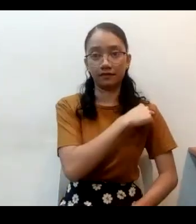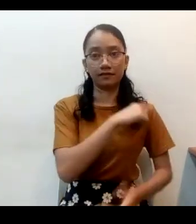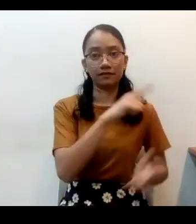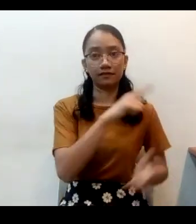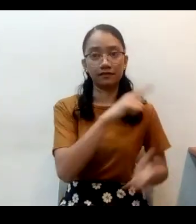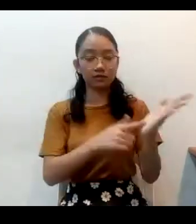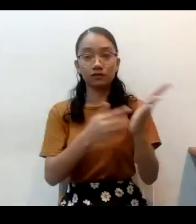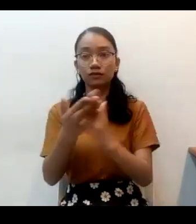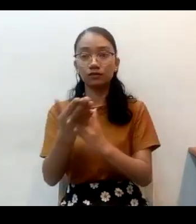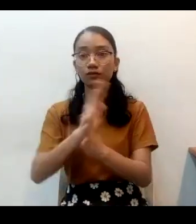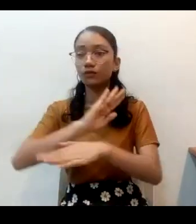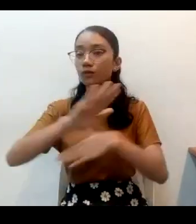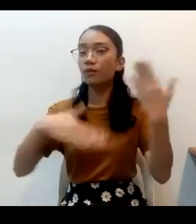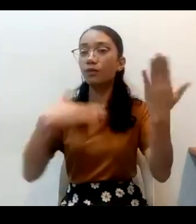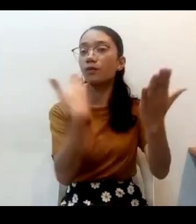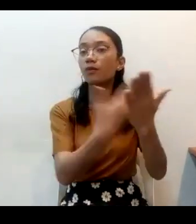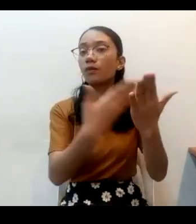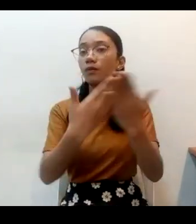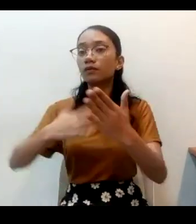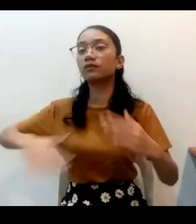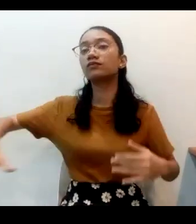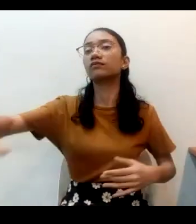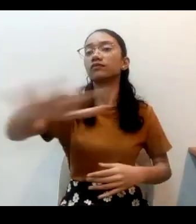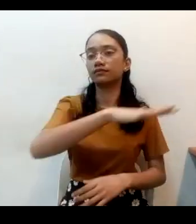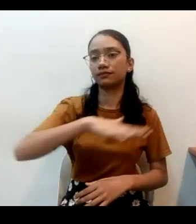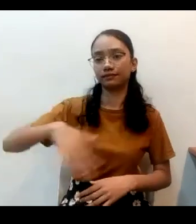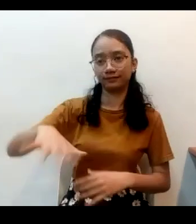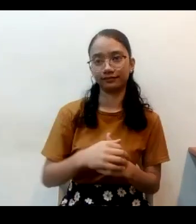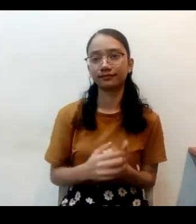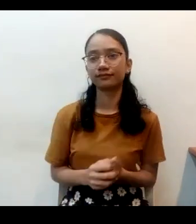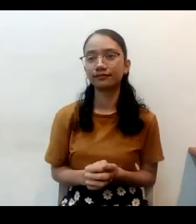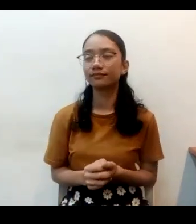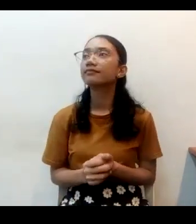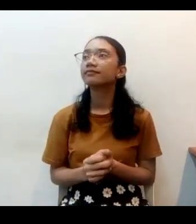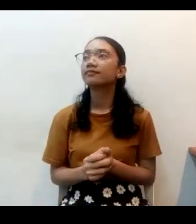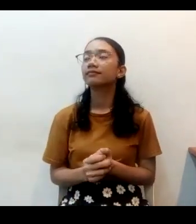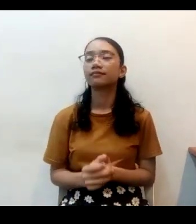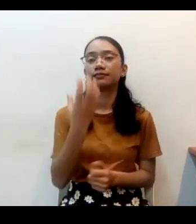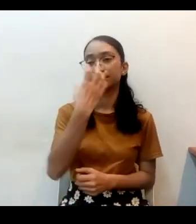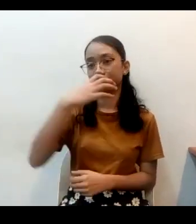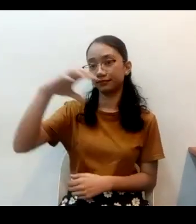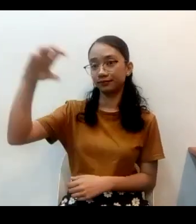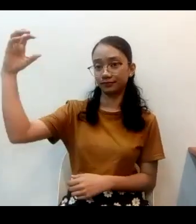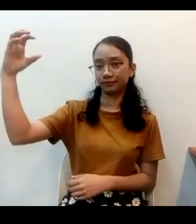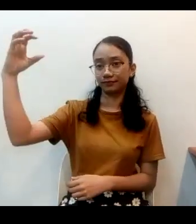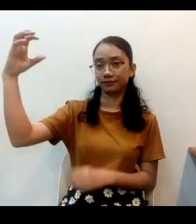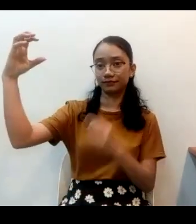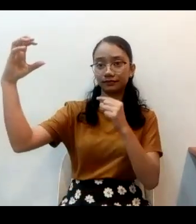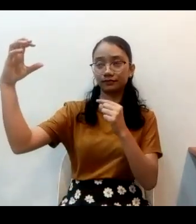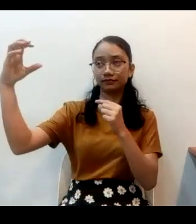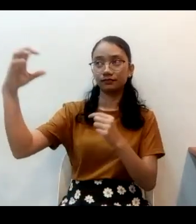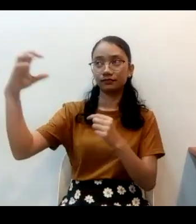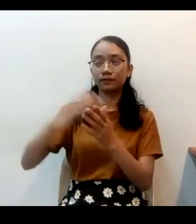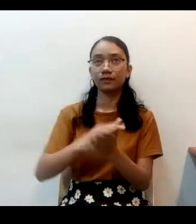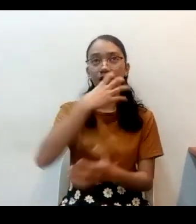gusto po tayong bigyan ng Diyos ng aral sa pamamagitan po ng kanyang nilalang. So here is the sun and earth and